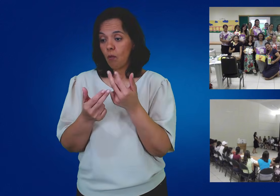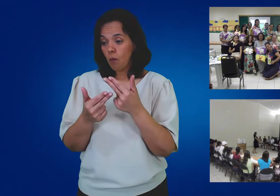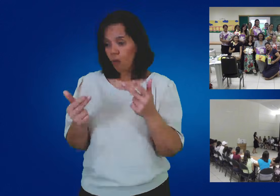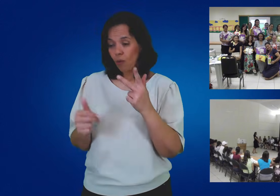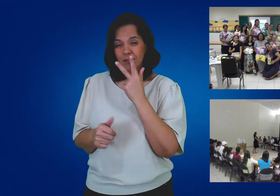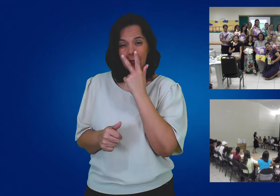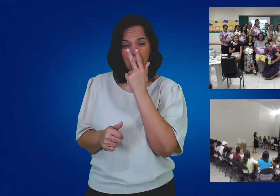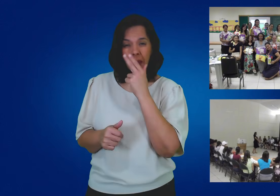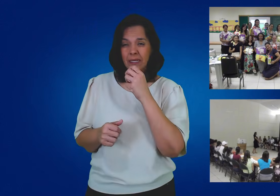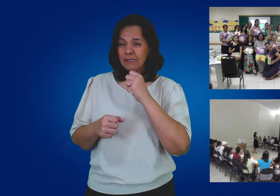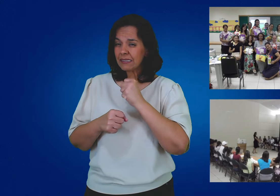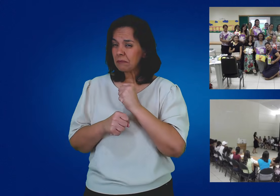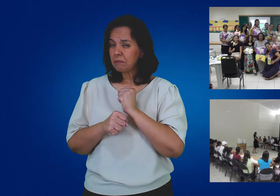Soares, mostra